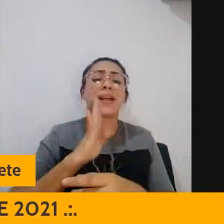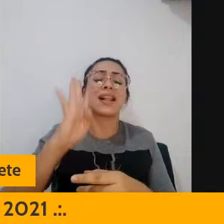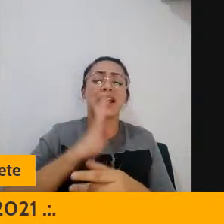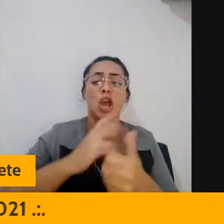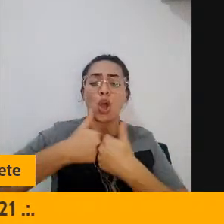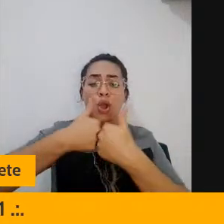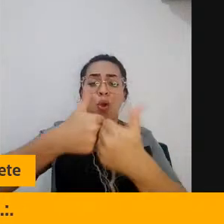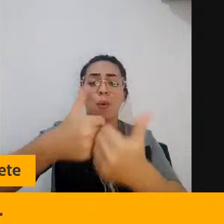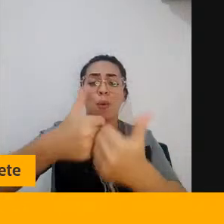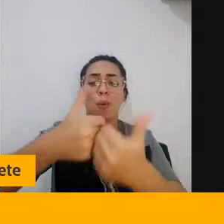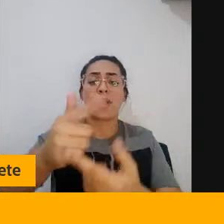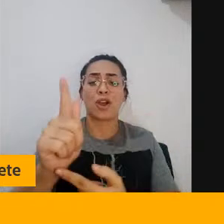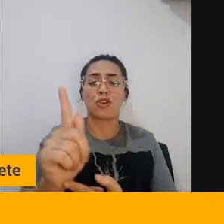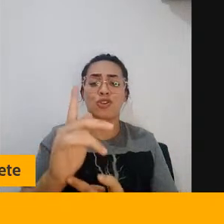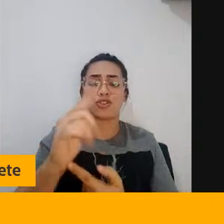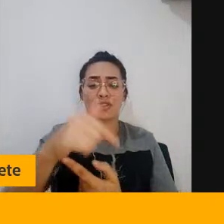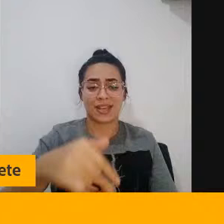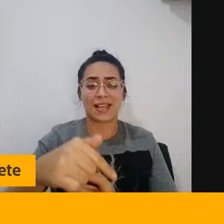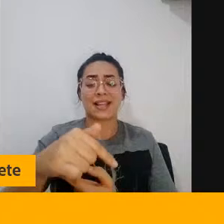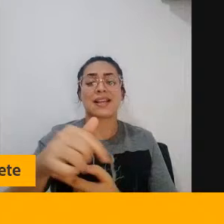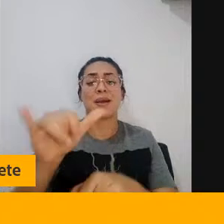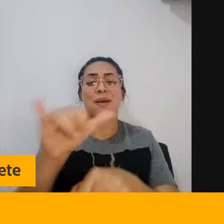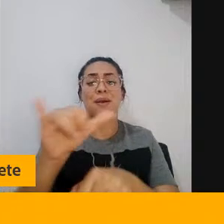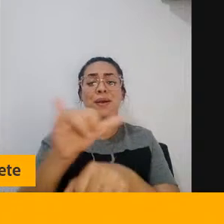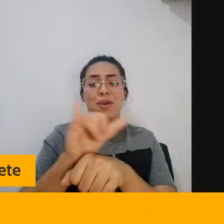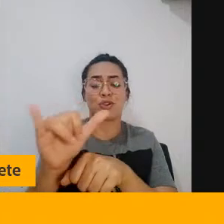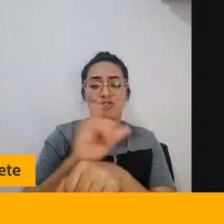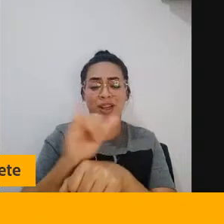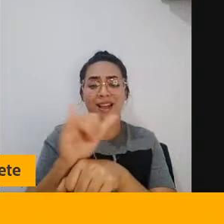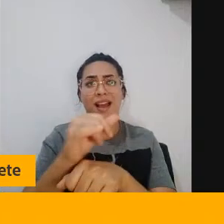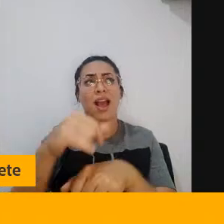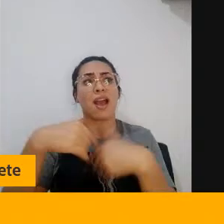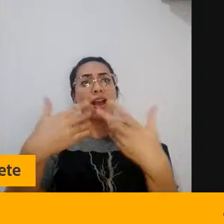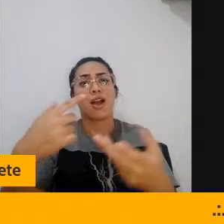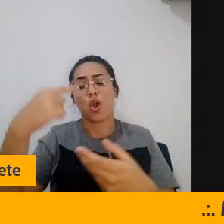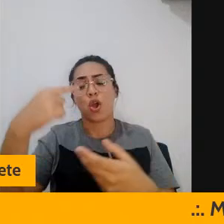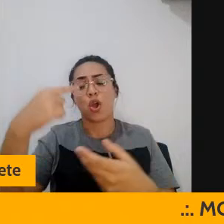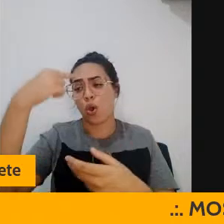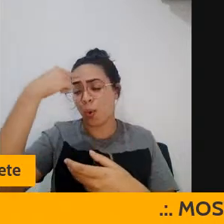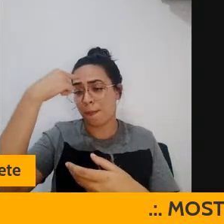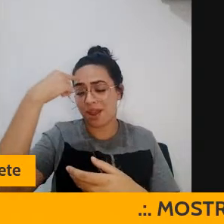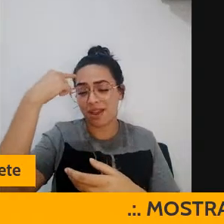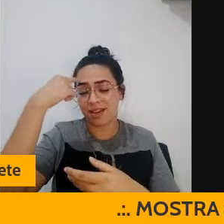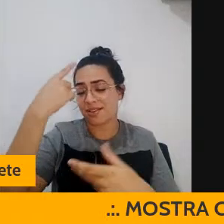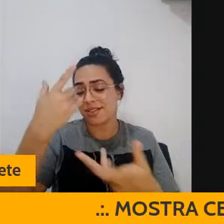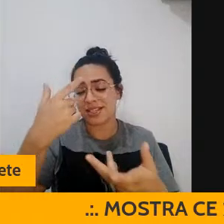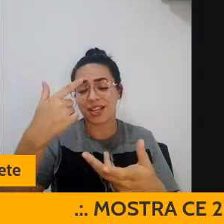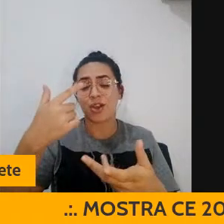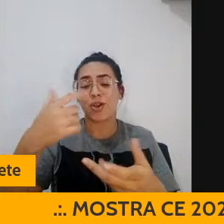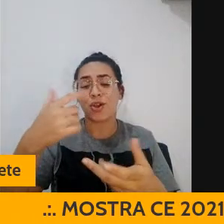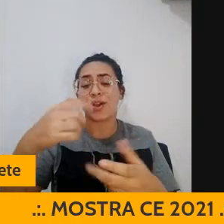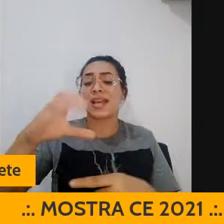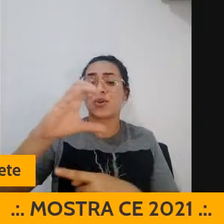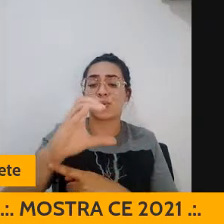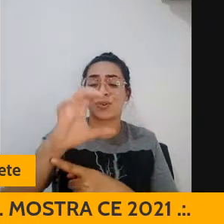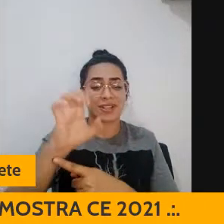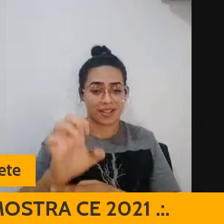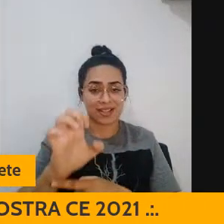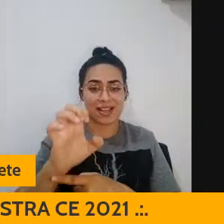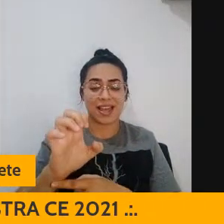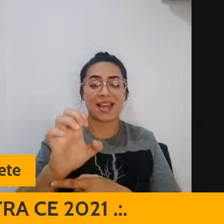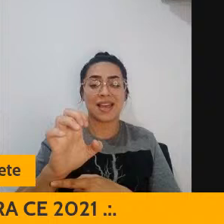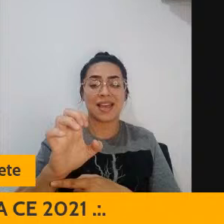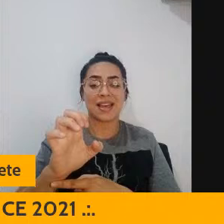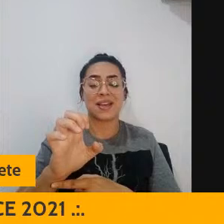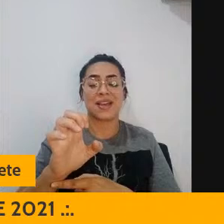os GTs pelo Instagram. Então, eu penso que esse centro de educação, né, e Daniel está